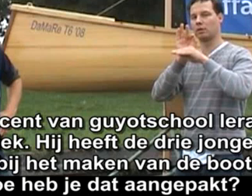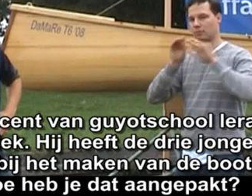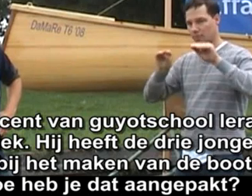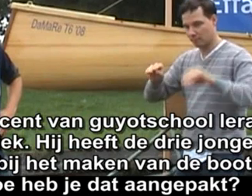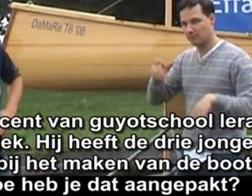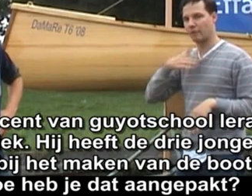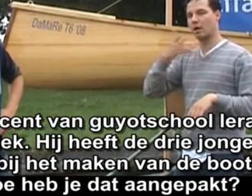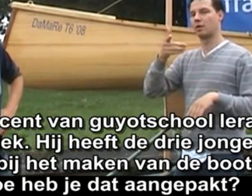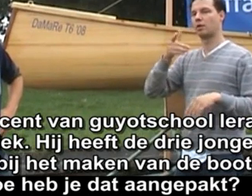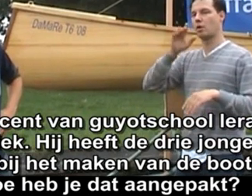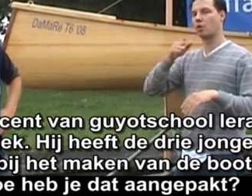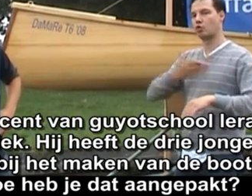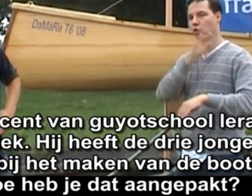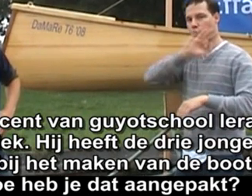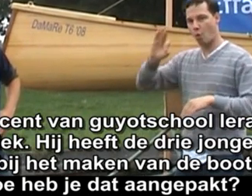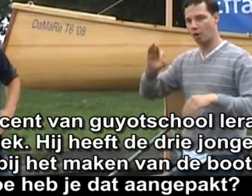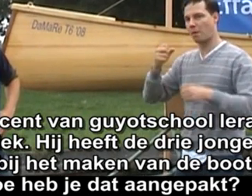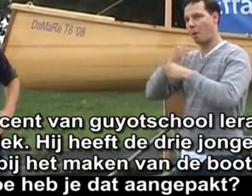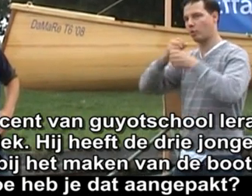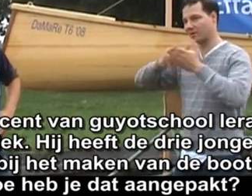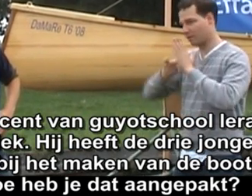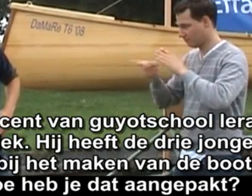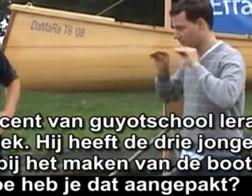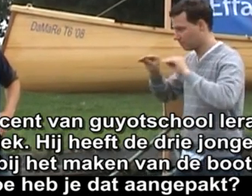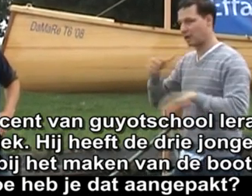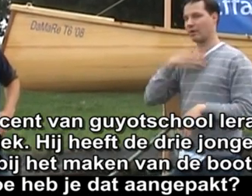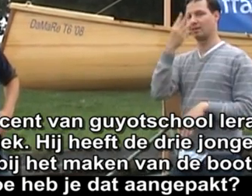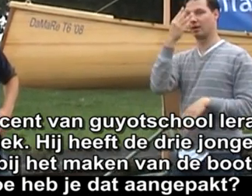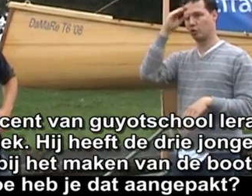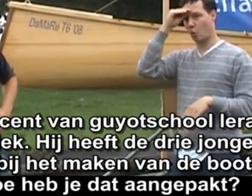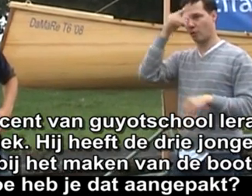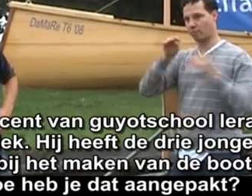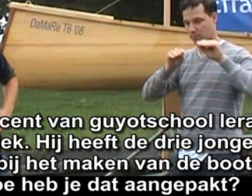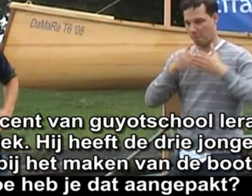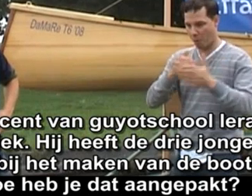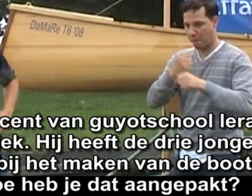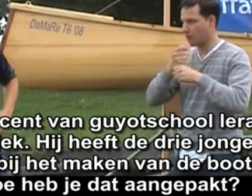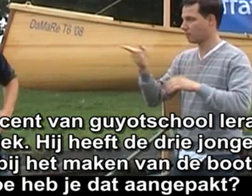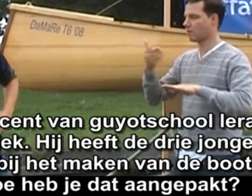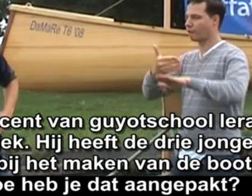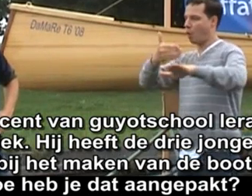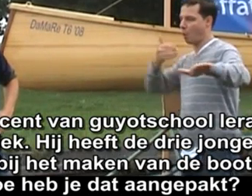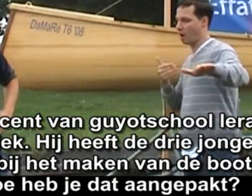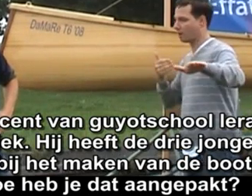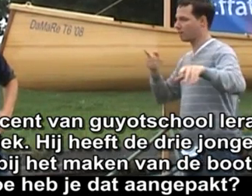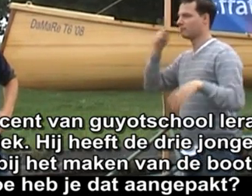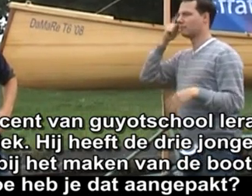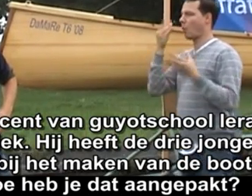Dat is de docent van Gio School, leraar bouwtechniek. En hij heeft de drie jongens begeleid bij het maken van de